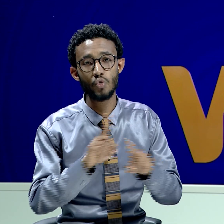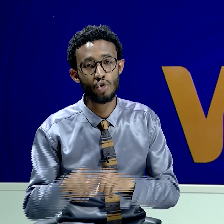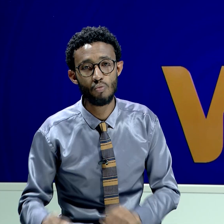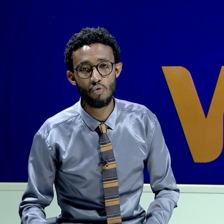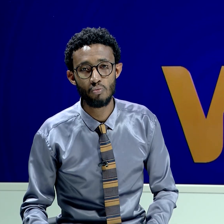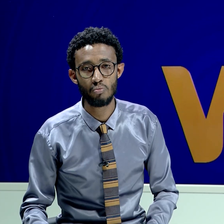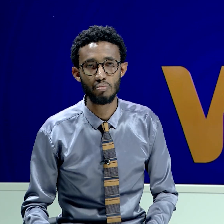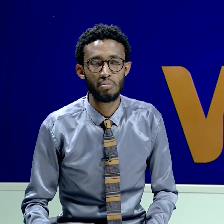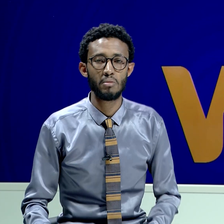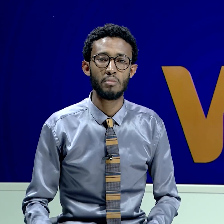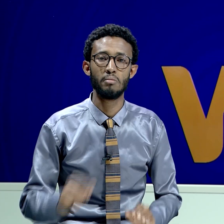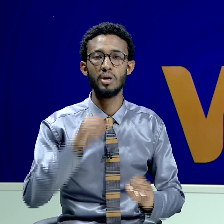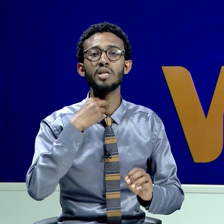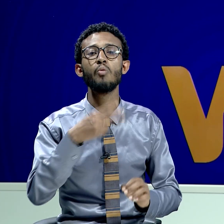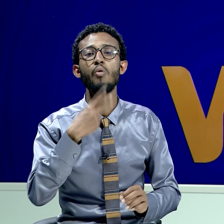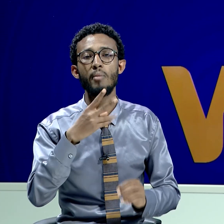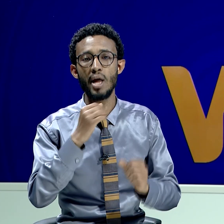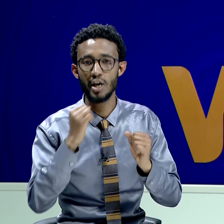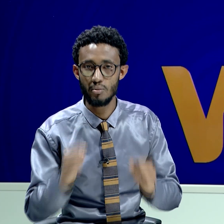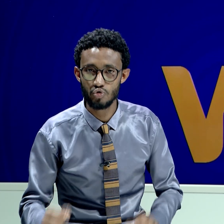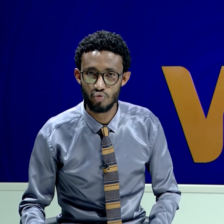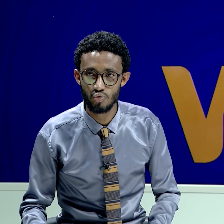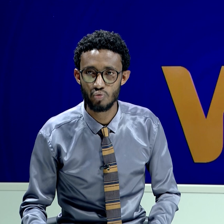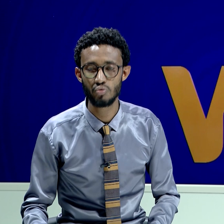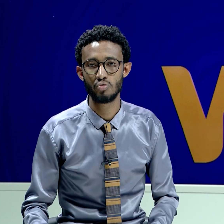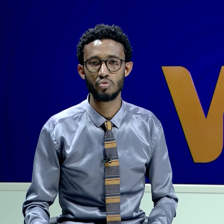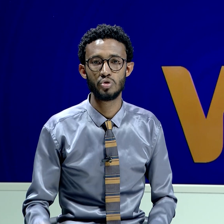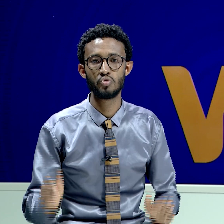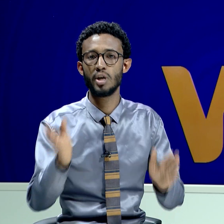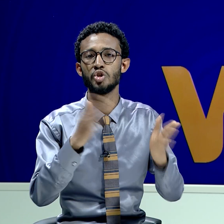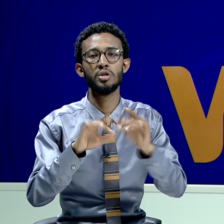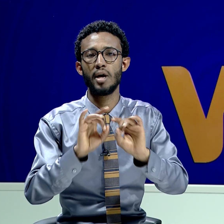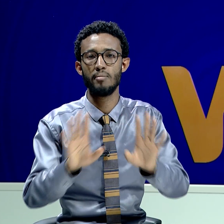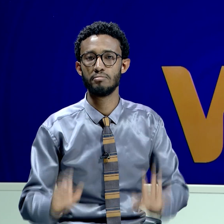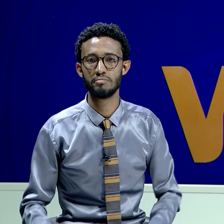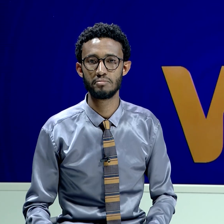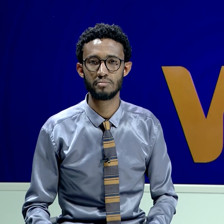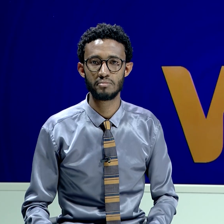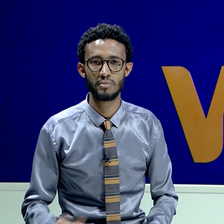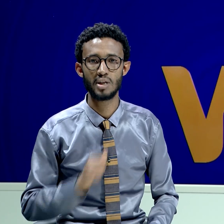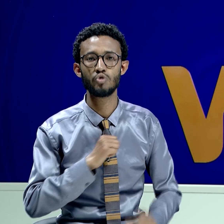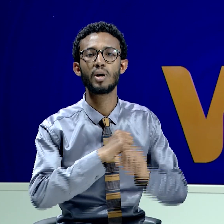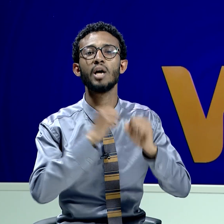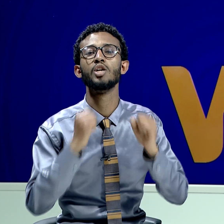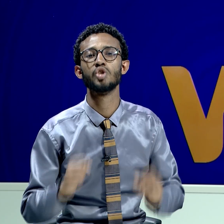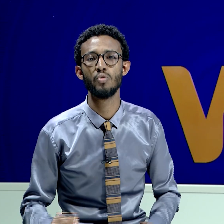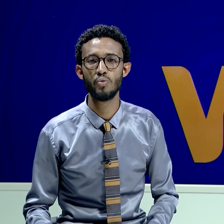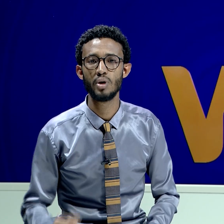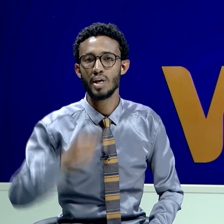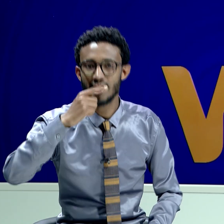شودكم لسان قوان قوانا غريمي شلو شوانا تشغر يلا أساتو مكالا كالا شلالو حسانا